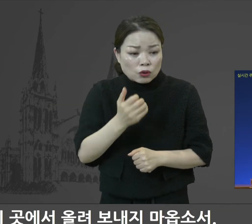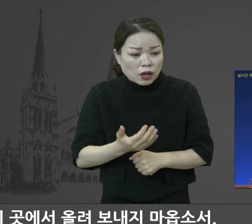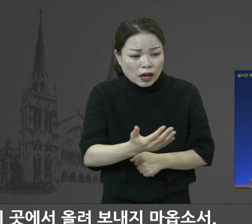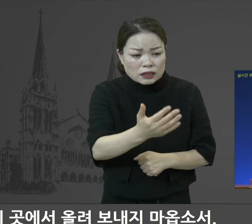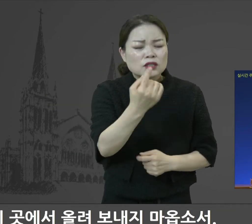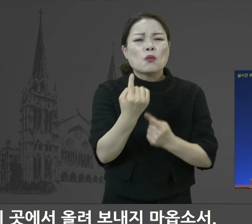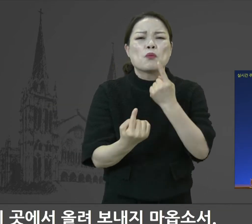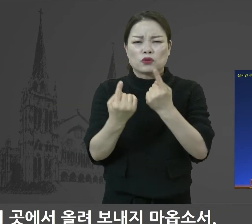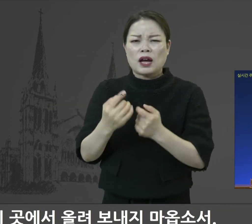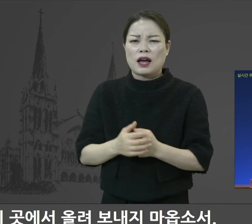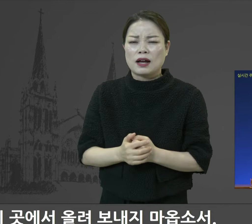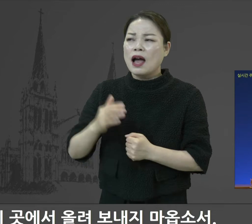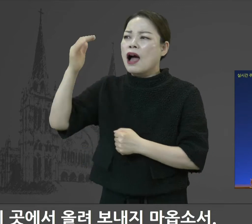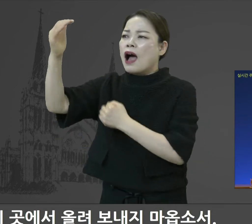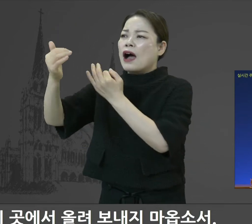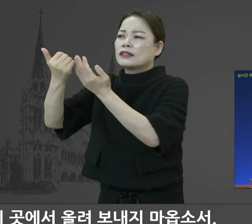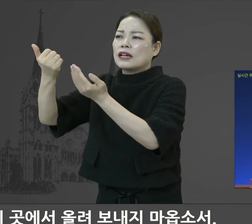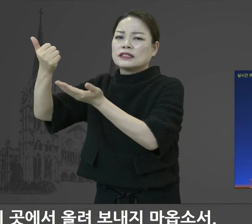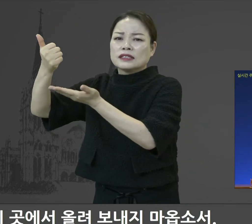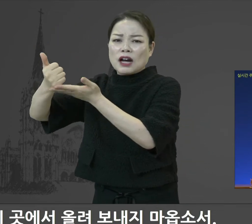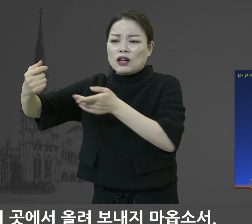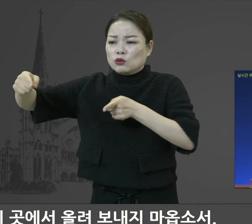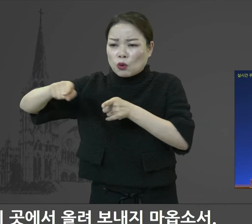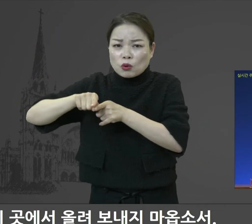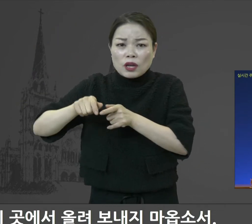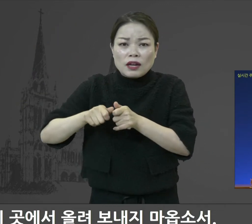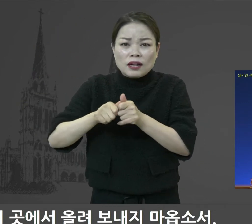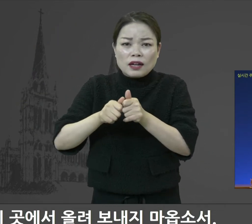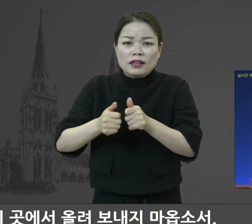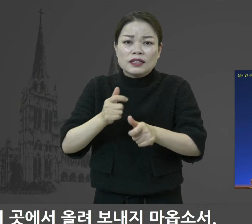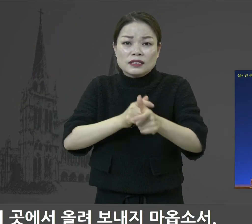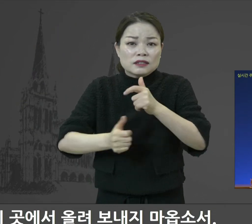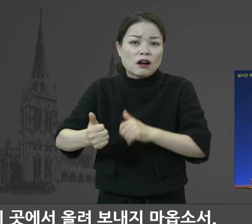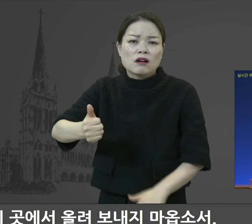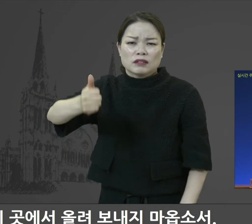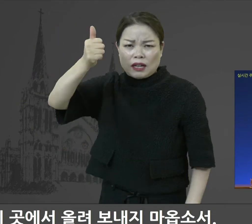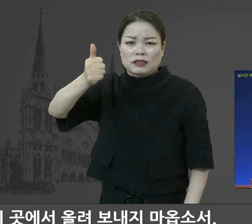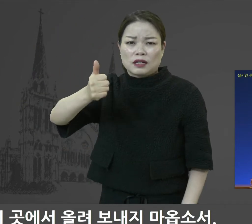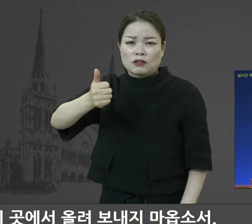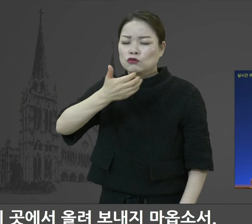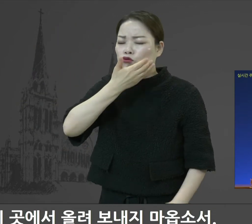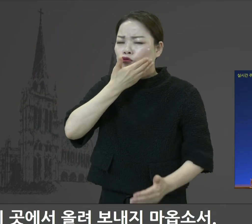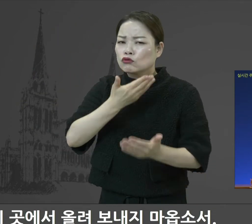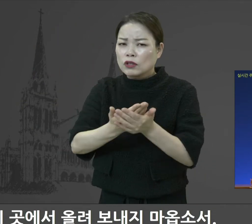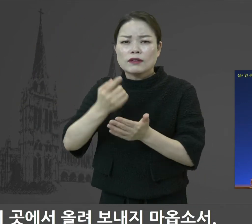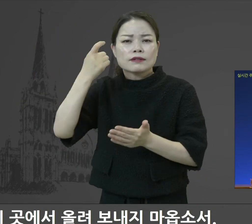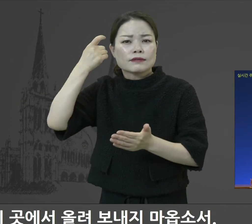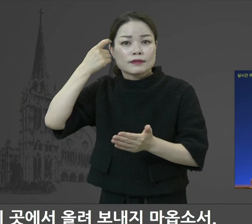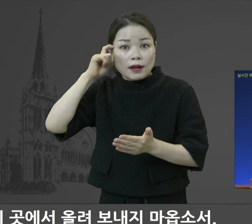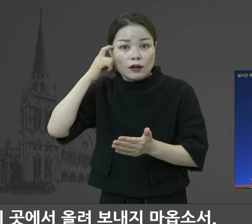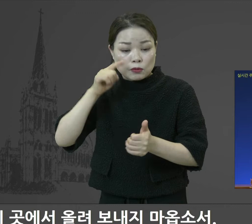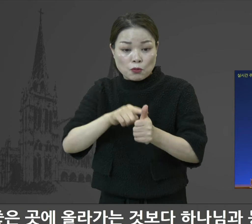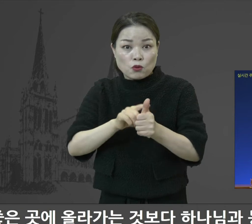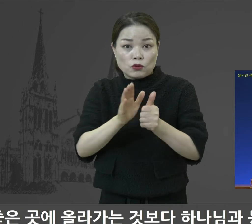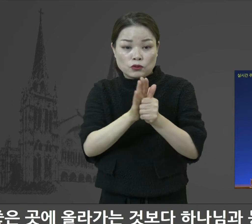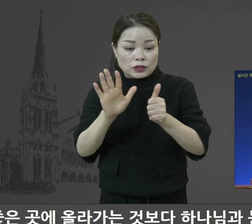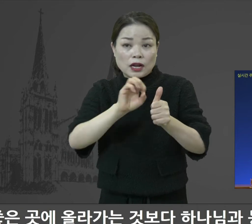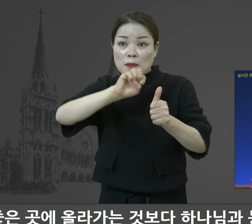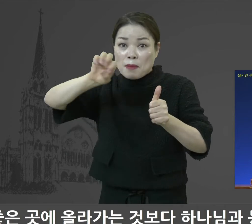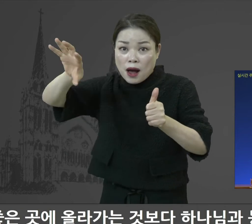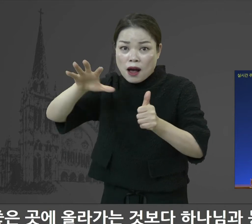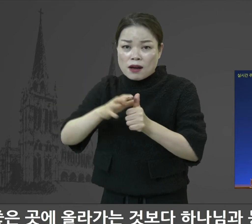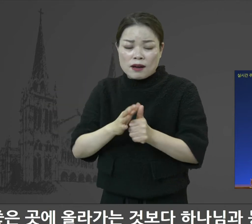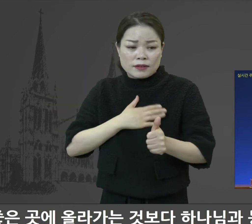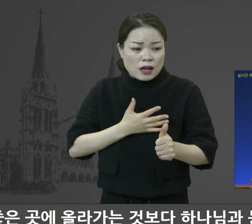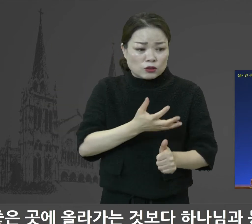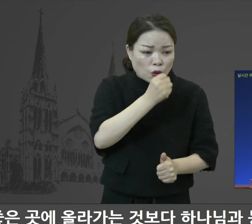올라가는 것보다 하나님과 동행하는 것이 더 중요합니다. 이 인생의 결론입니다. 내가 좋은 것을